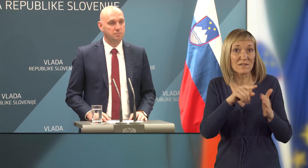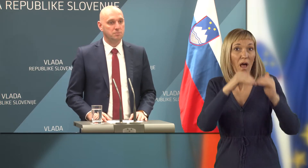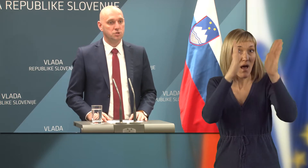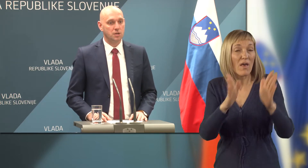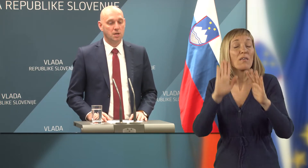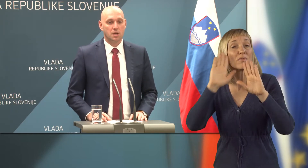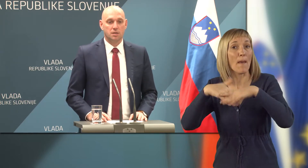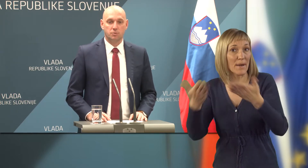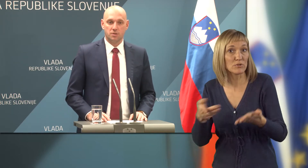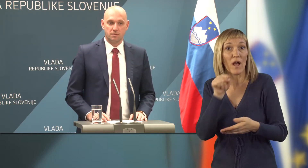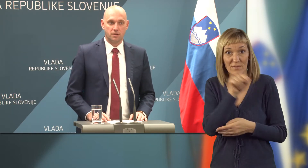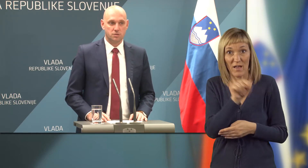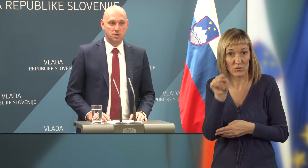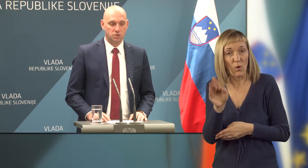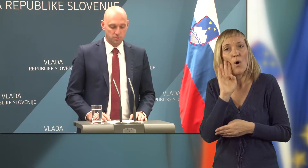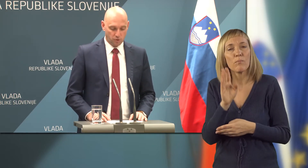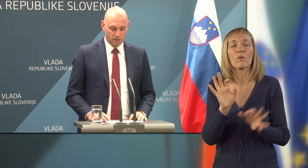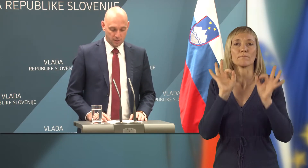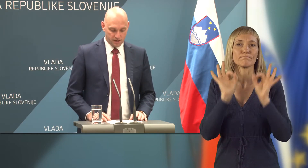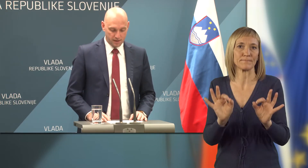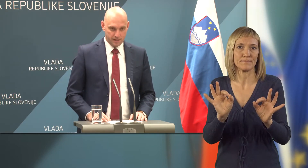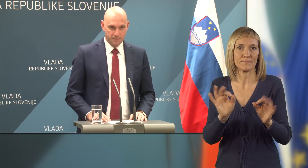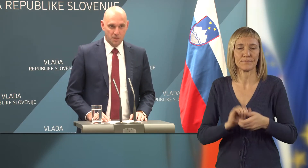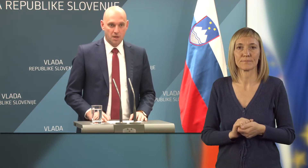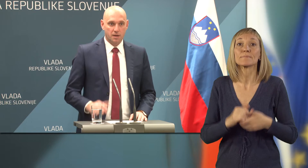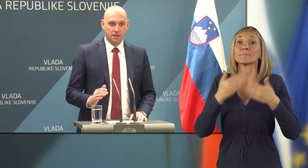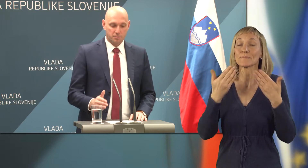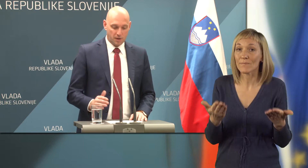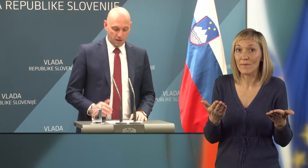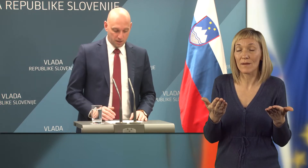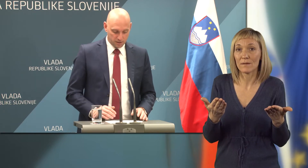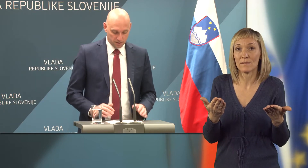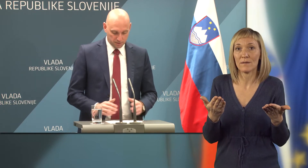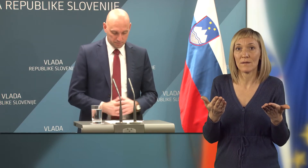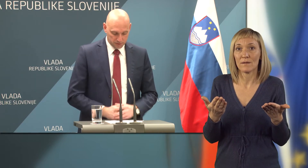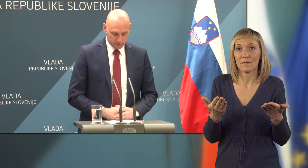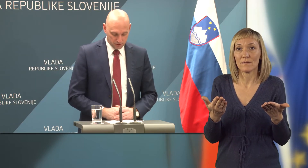vrednosti nepremičnin, da bodo te vrednosti čim bolj realne. Ker pa